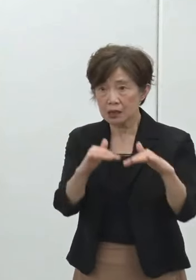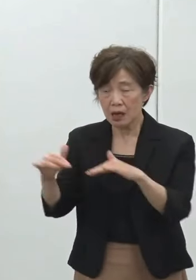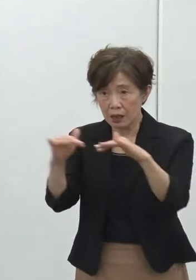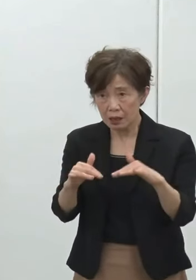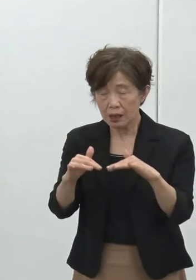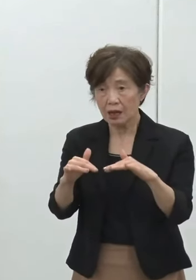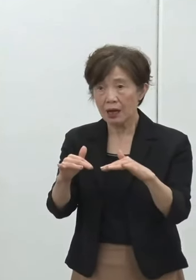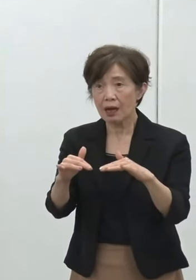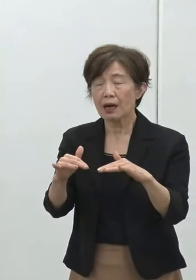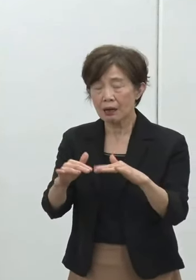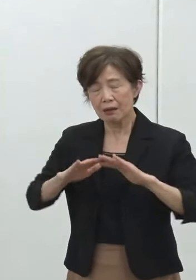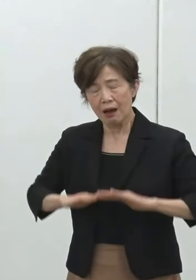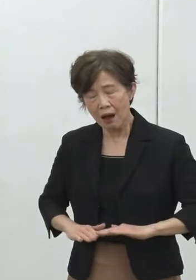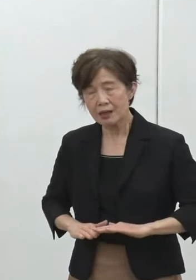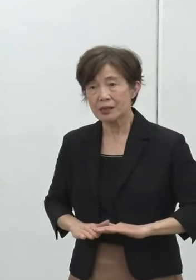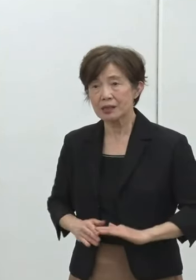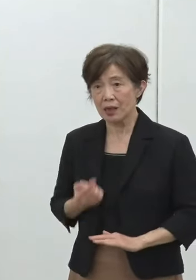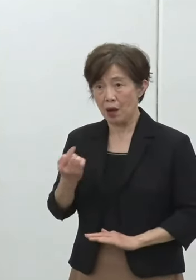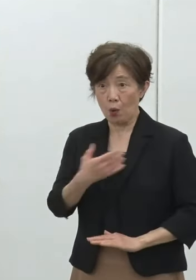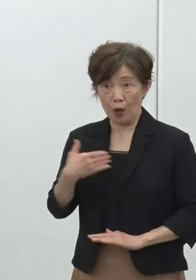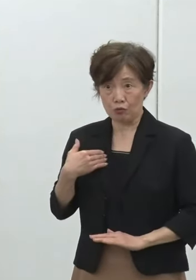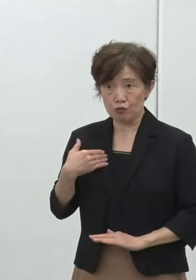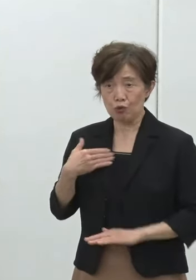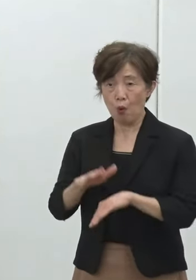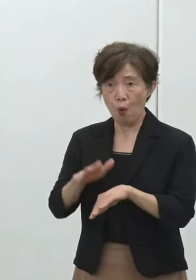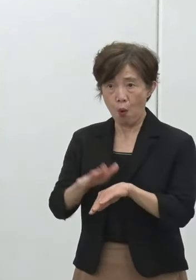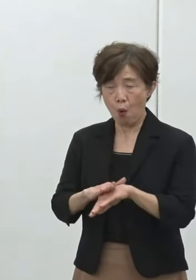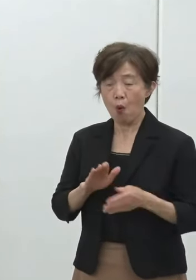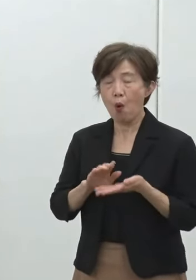アクセスのあり方というのを検討していきたいと思います。 ありがとうございます。